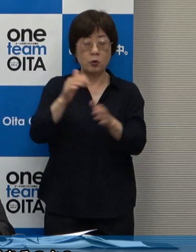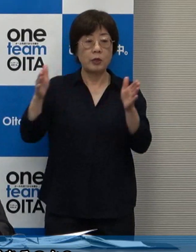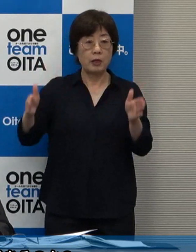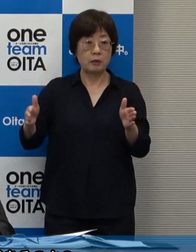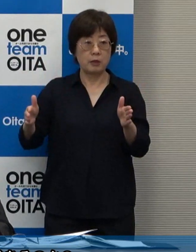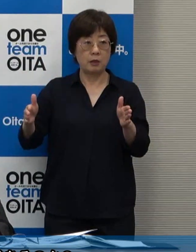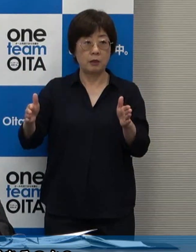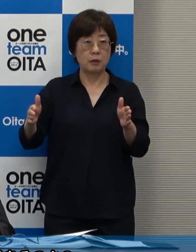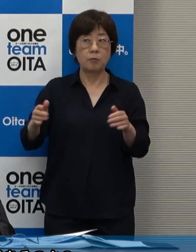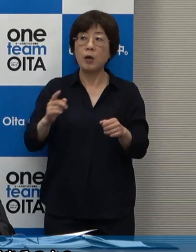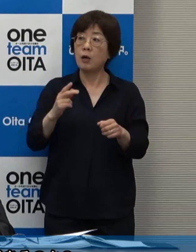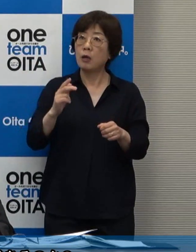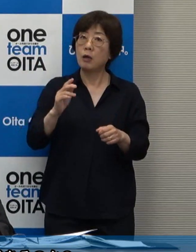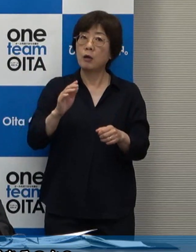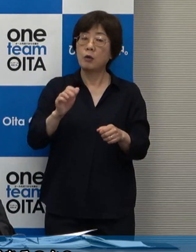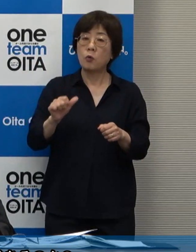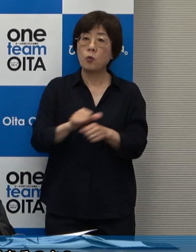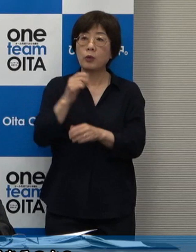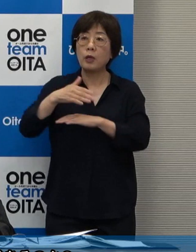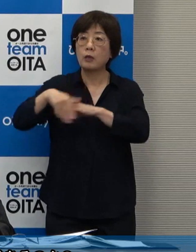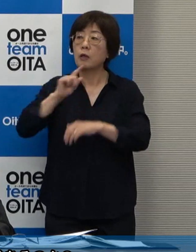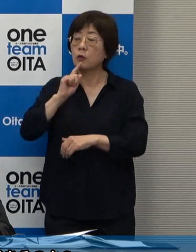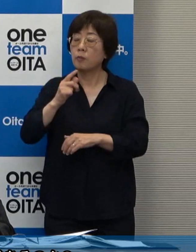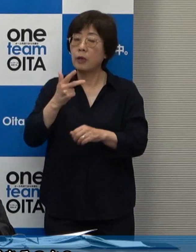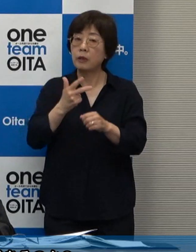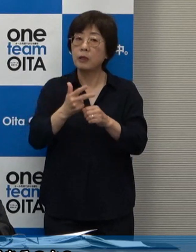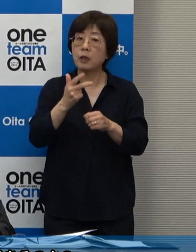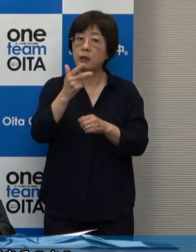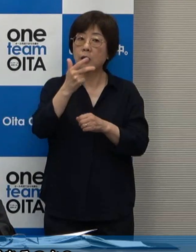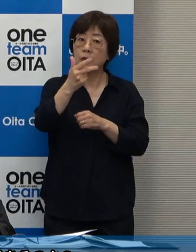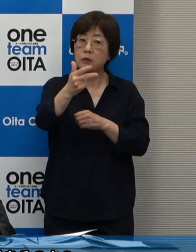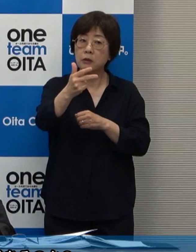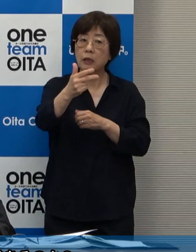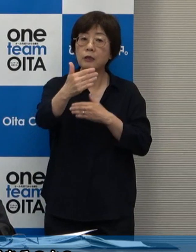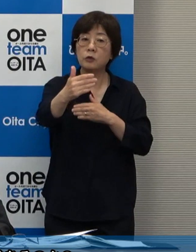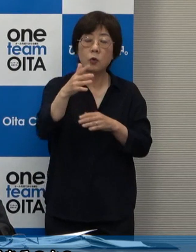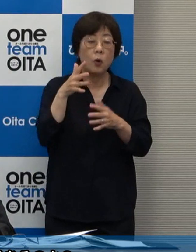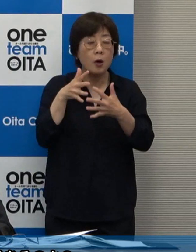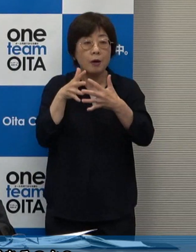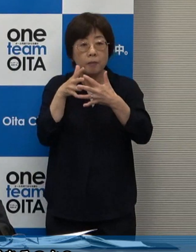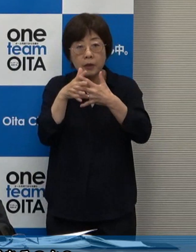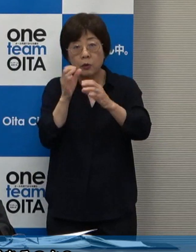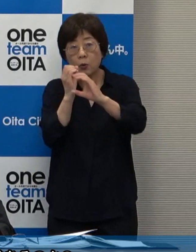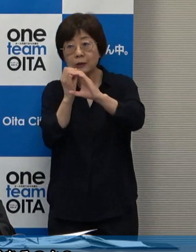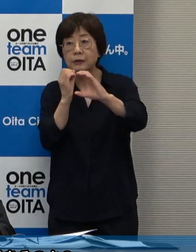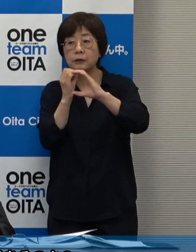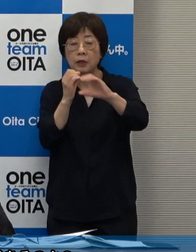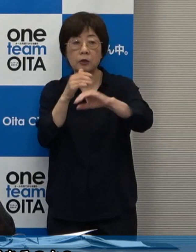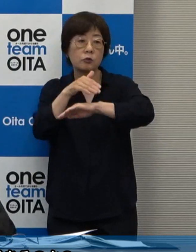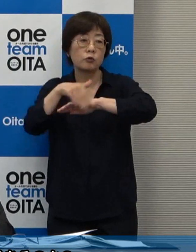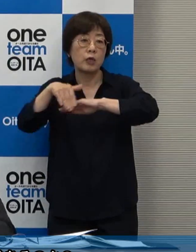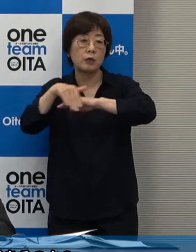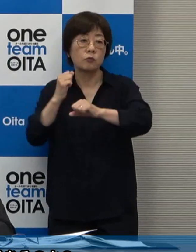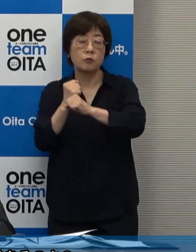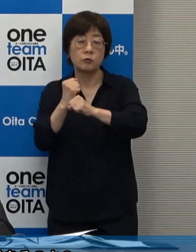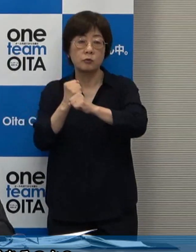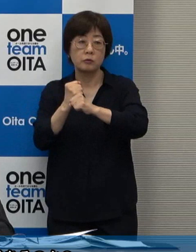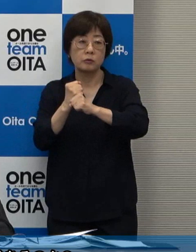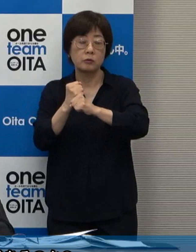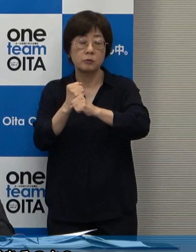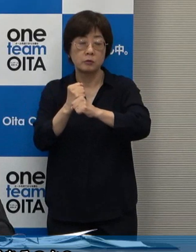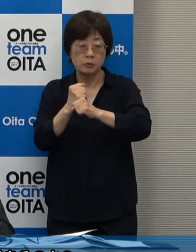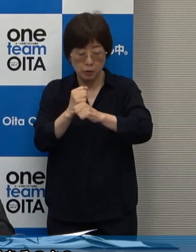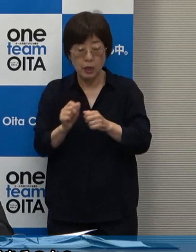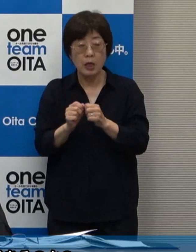なるとあと7年先ですか。それぐらいまで見越した考え方でいかないと長期のものはできないと思い